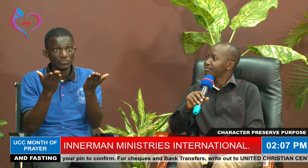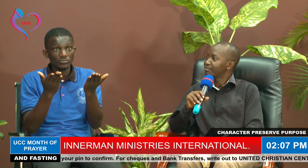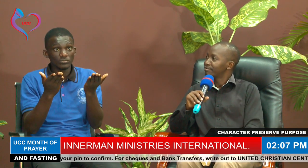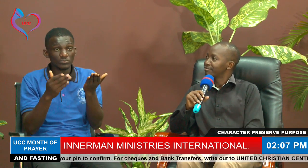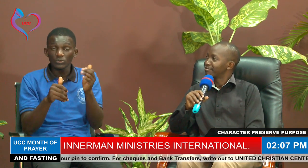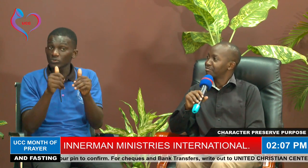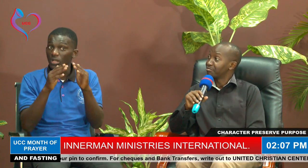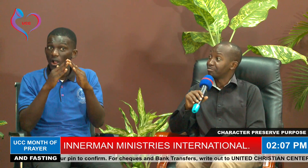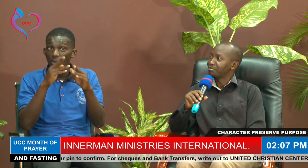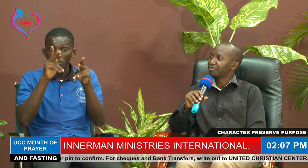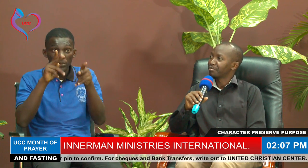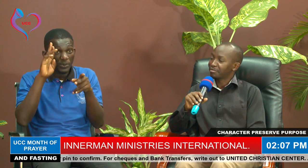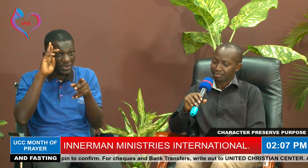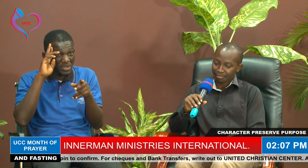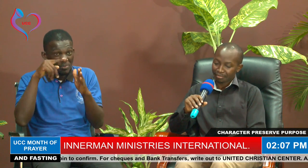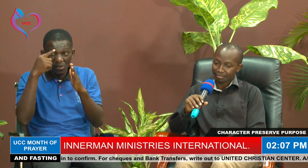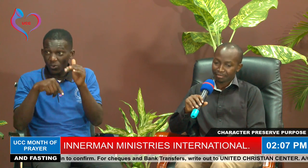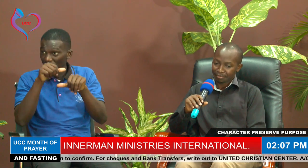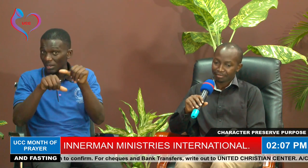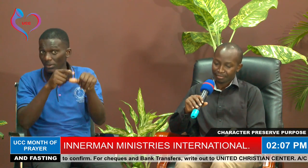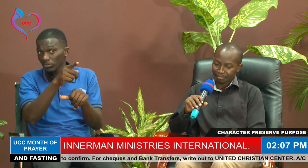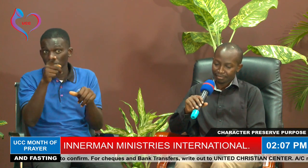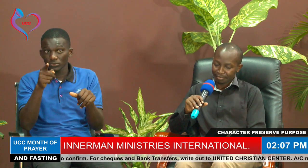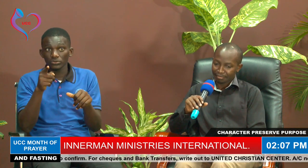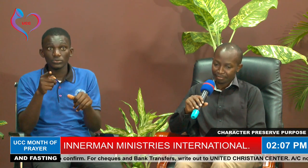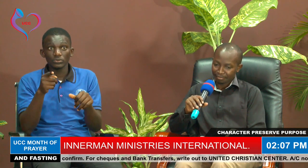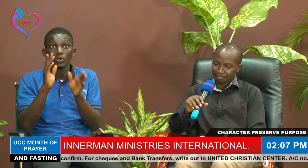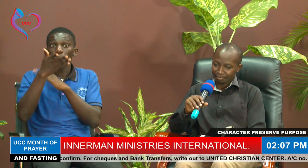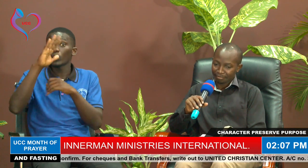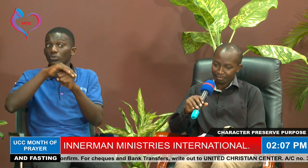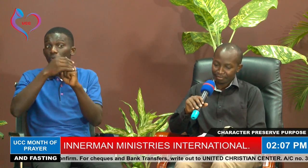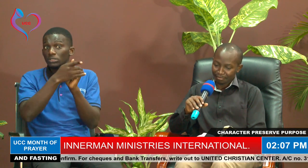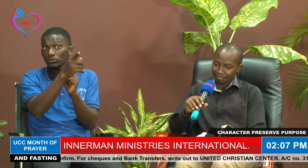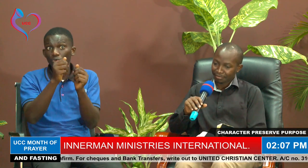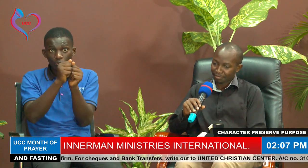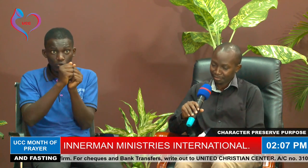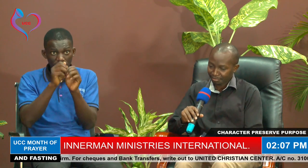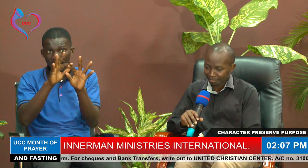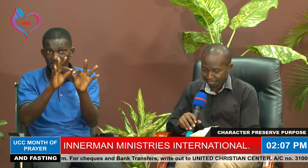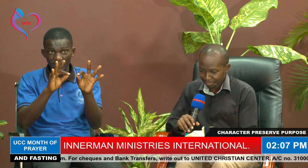coach. Ina katonda ya kutonda ngo ine chidabu. Buli omu kufaina. Ona ye.